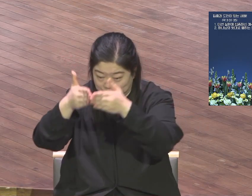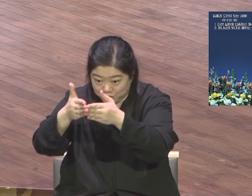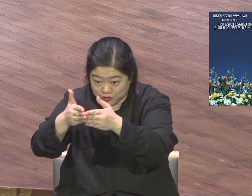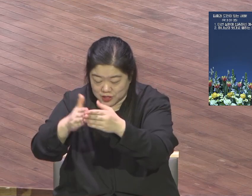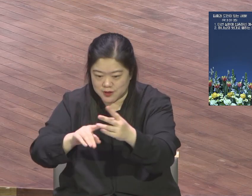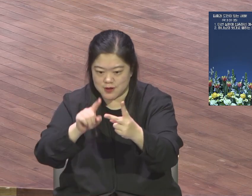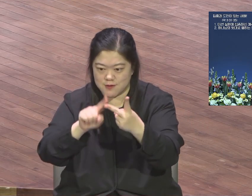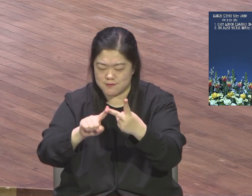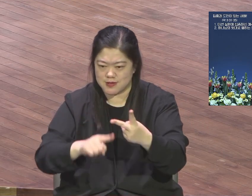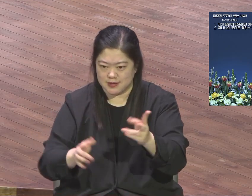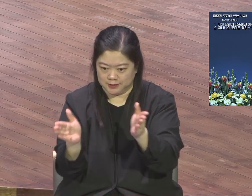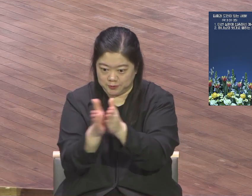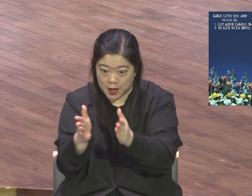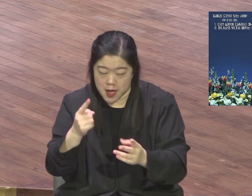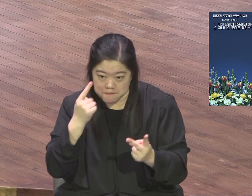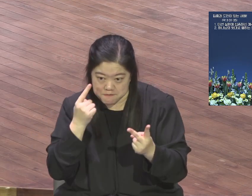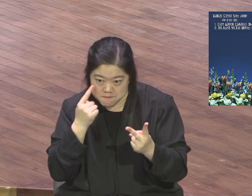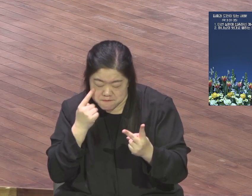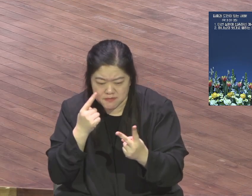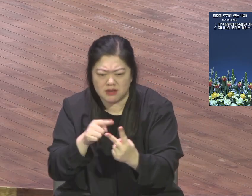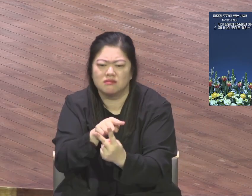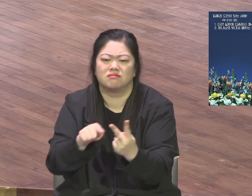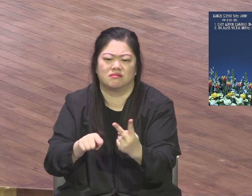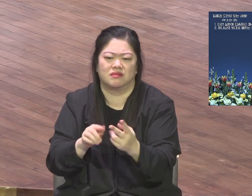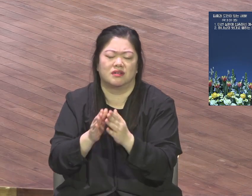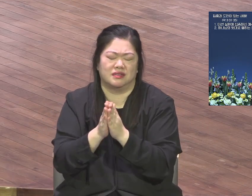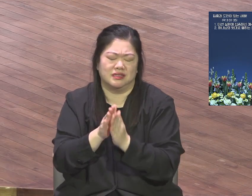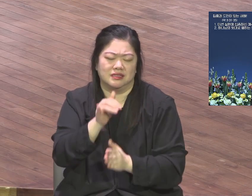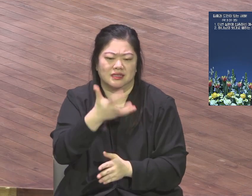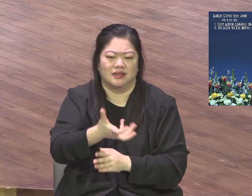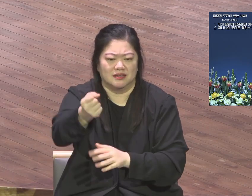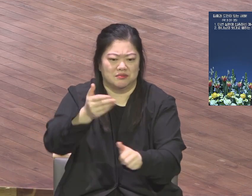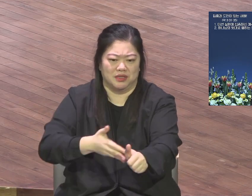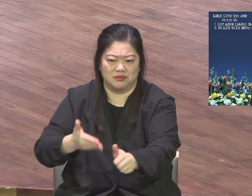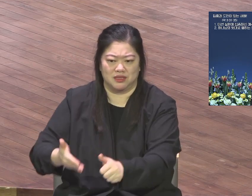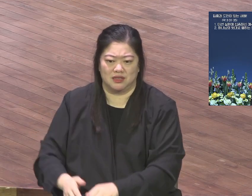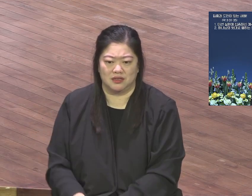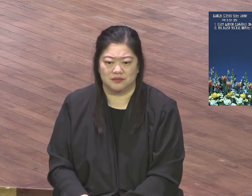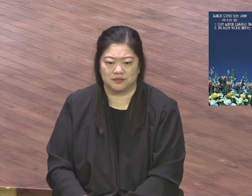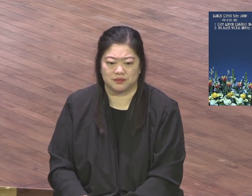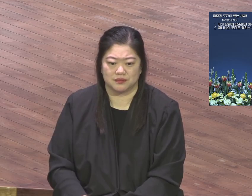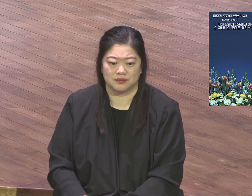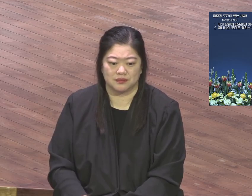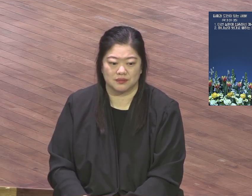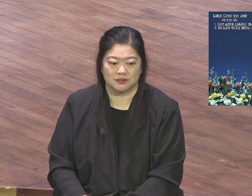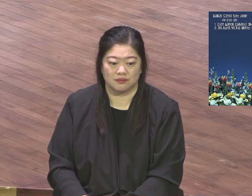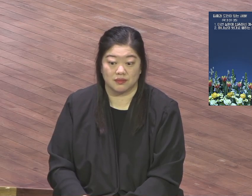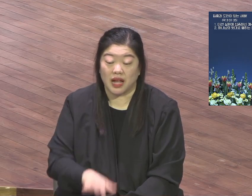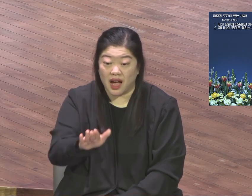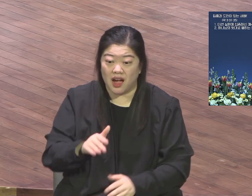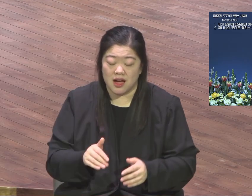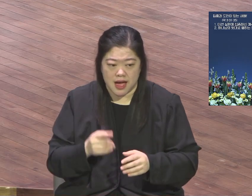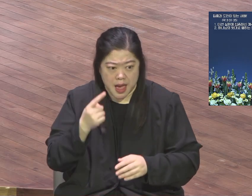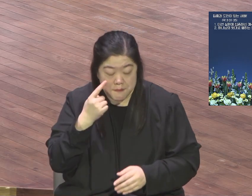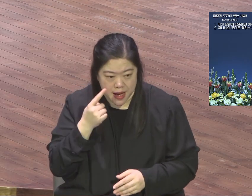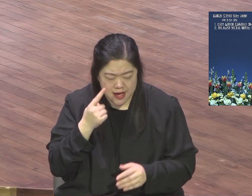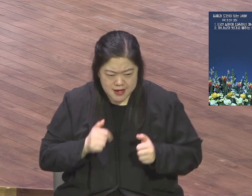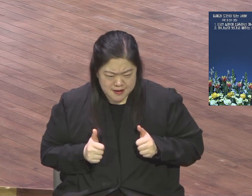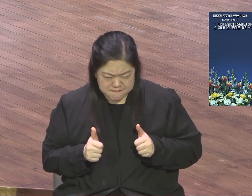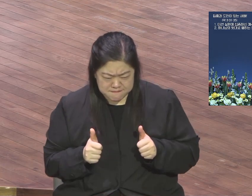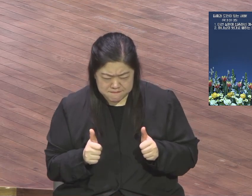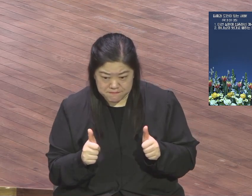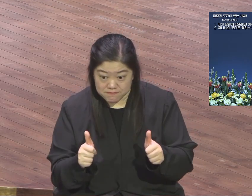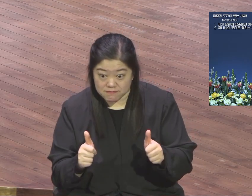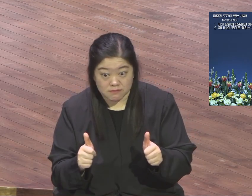바랍니다. 예, 기도하면 돼요. 말씀 속과 기도는 하나님 그렇게 만들어줘요. 뭐 우리가 뭐 종교입니까? 열심히 할 것도 없어요. 뭐 열심히